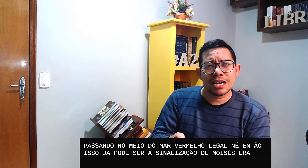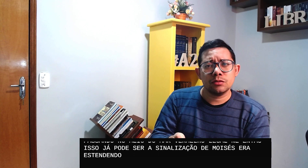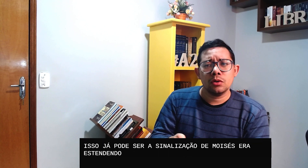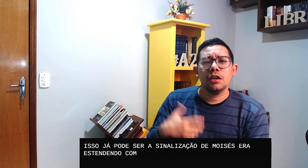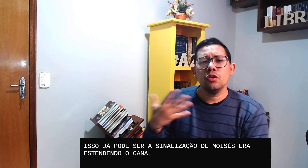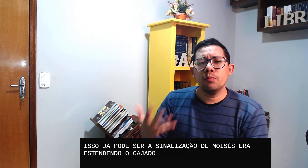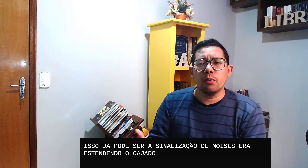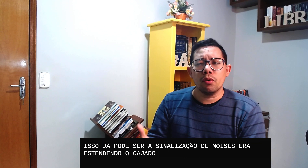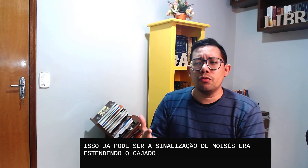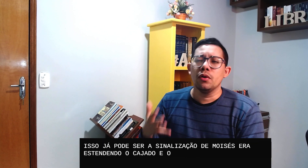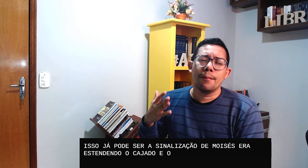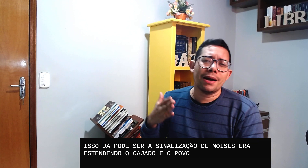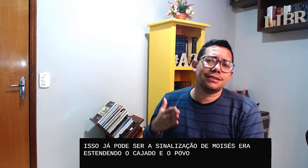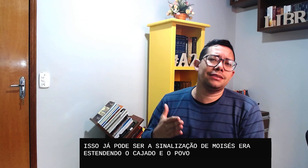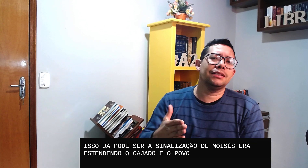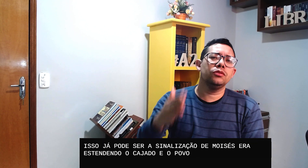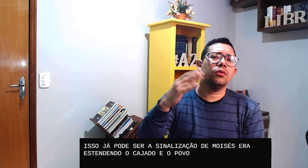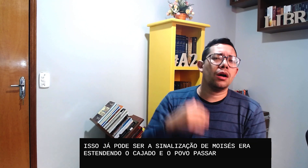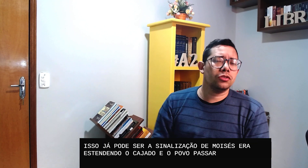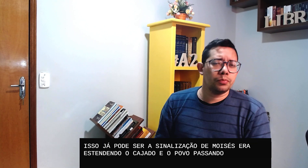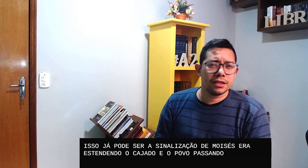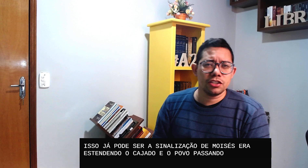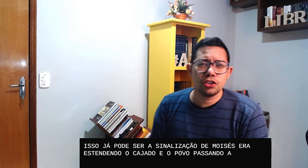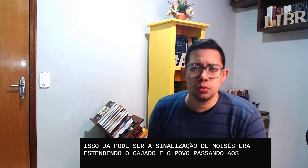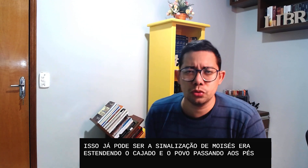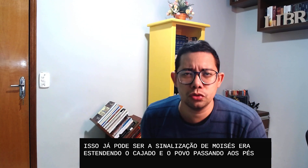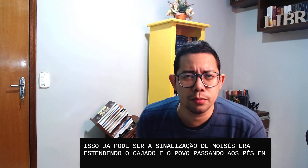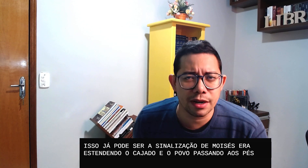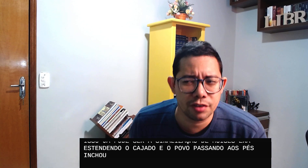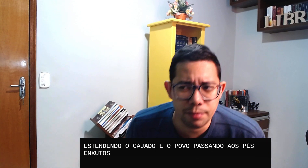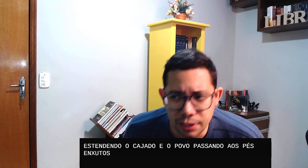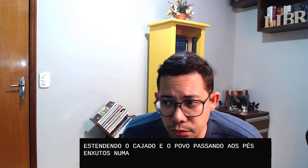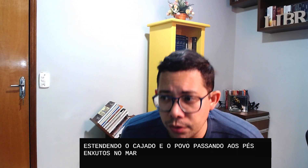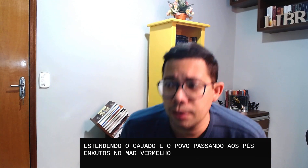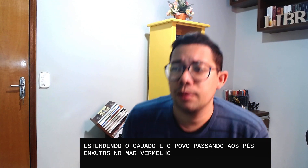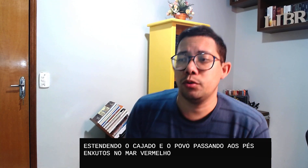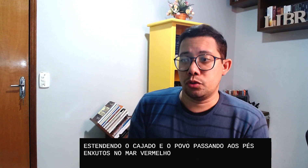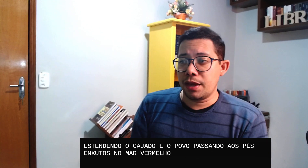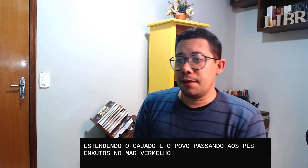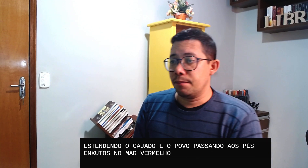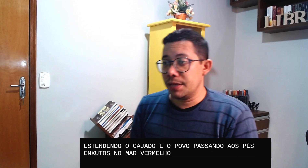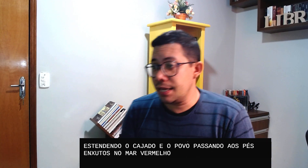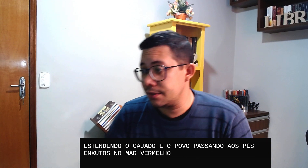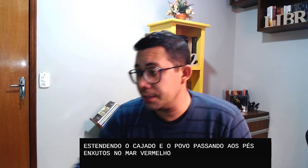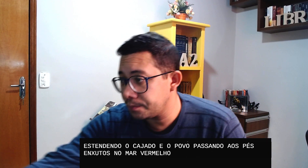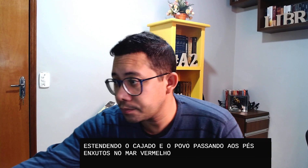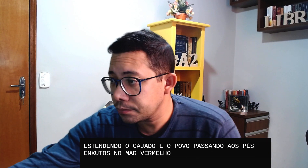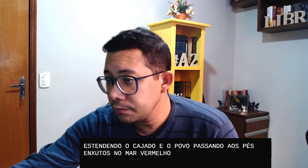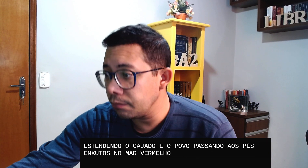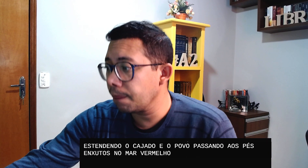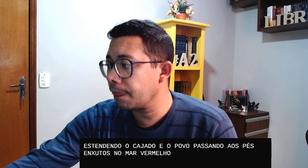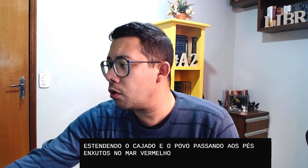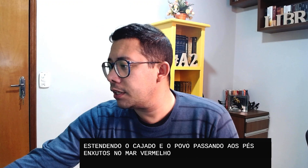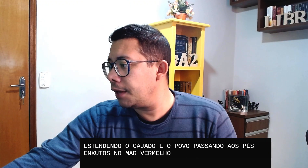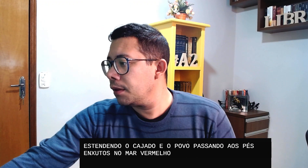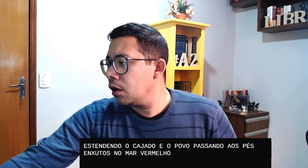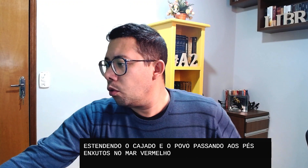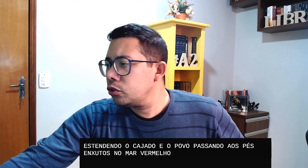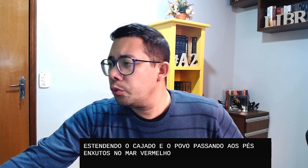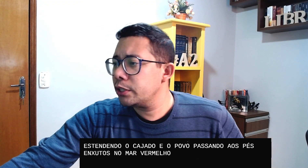cajado e o povo passando aos pés enxutos no Mar Vermelho. Muito bem, beleza? Ok. Outro